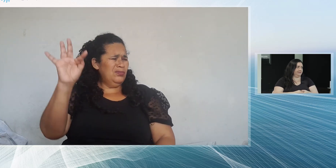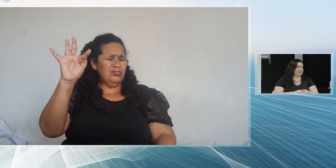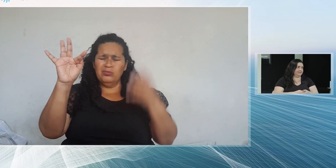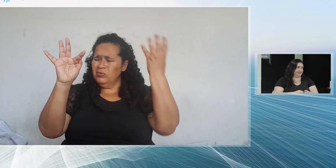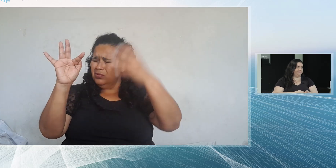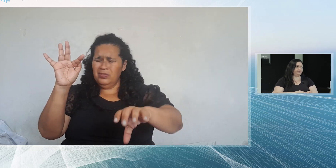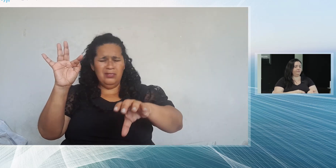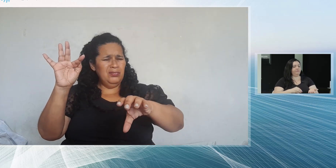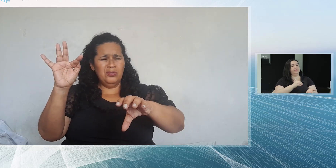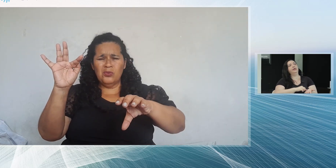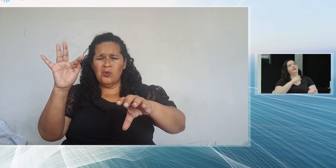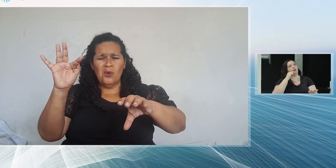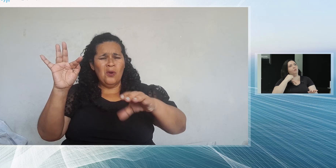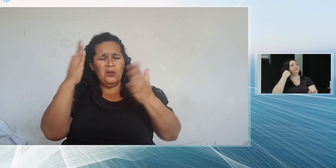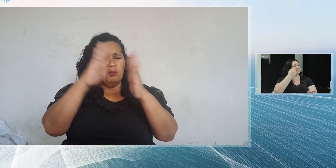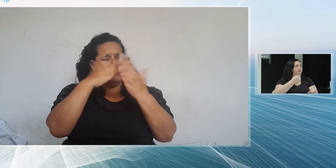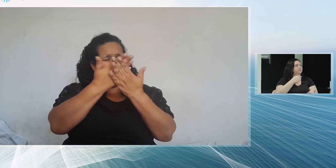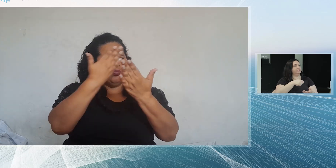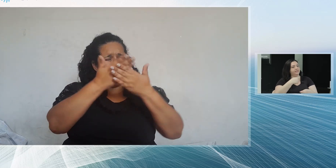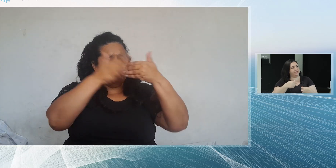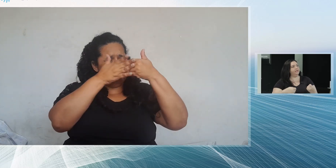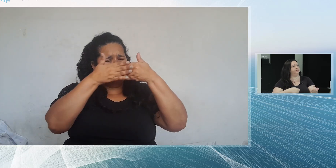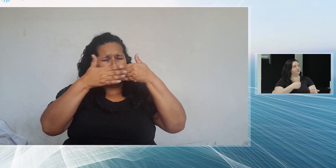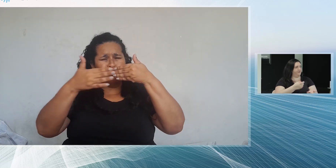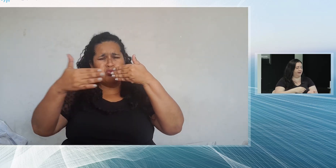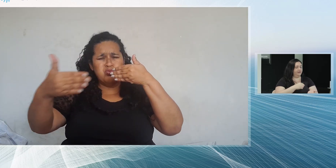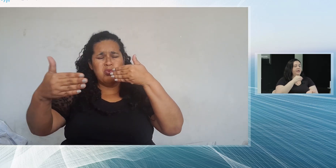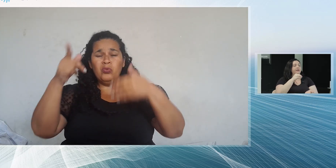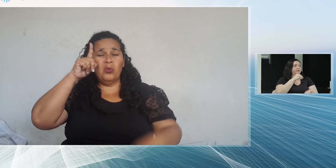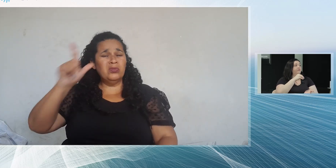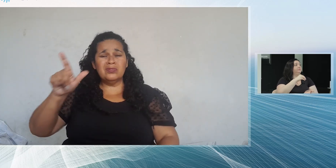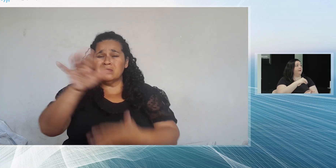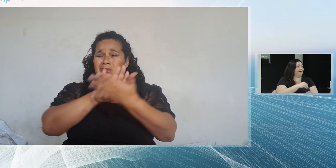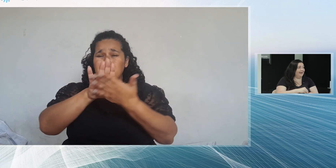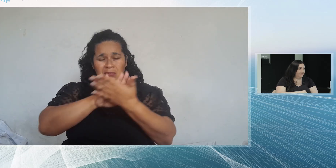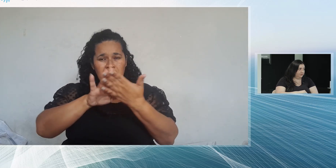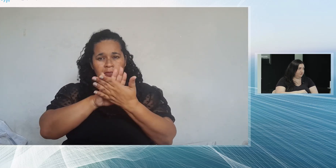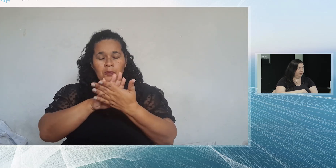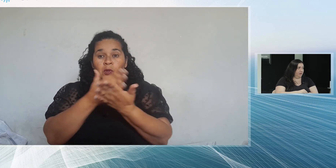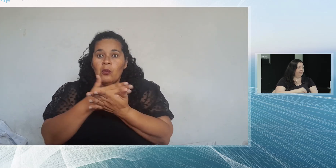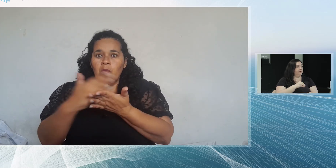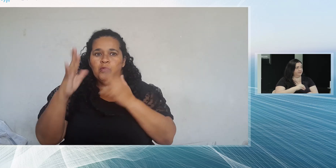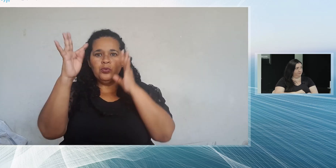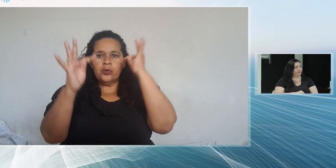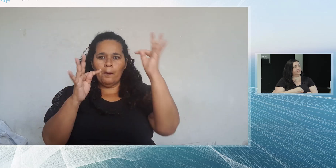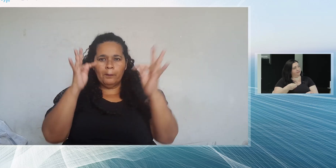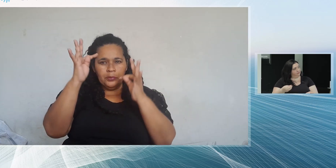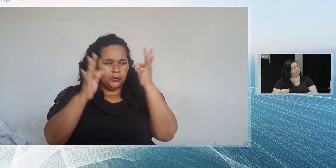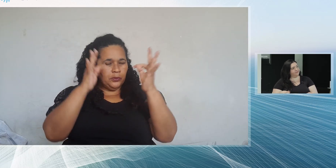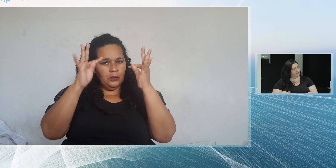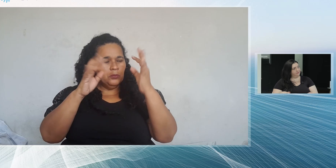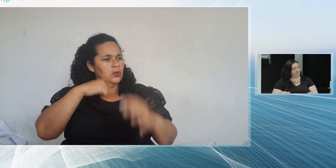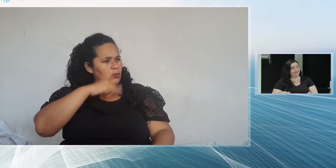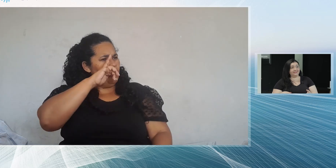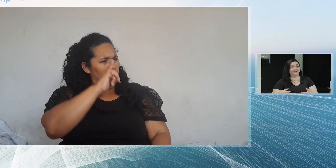que no caso dela é dislexia, né, que é a compreensão de escrita, de fala. Então, vamos trabalhar isso para que você possa ter